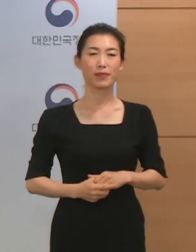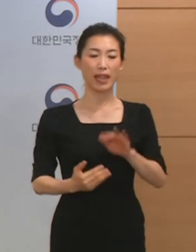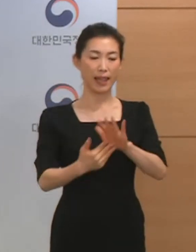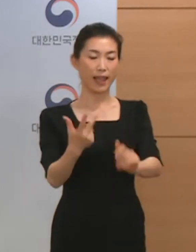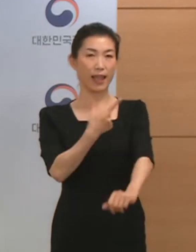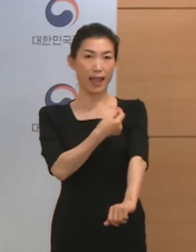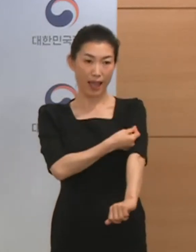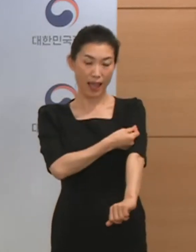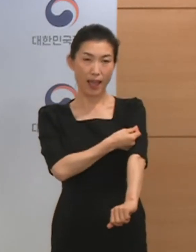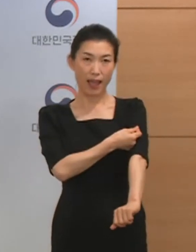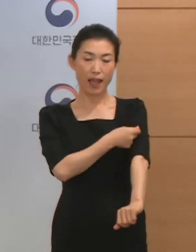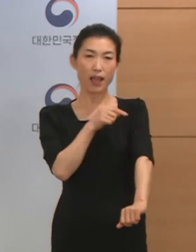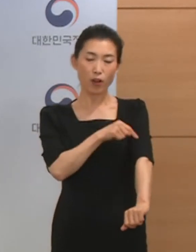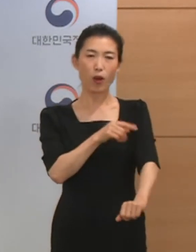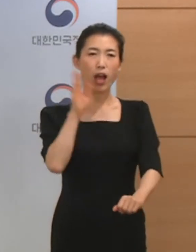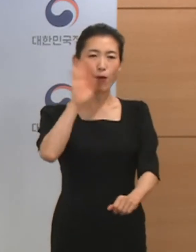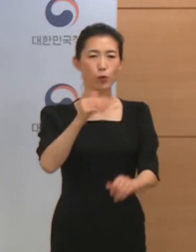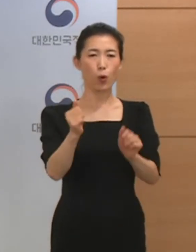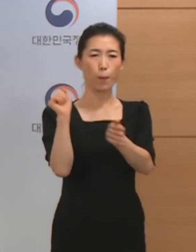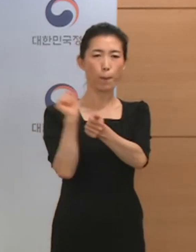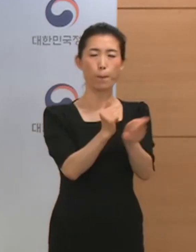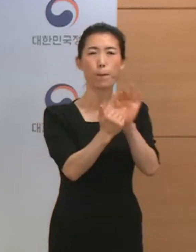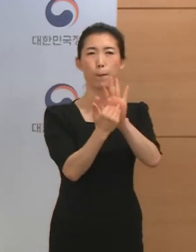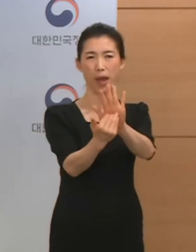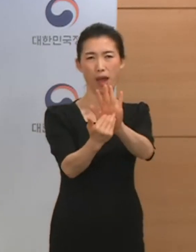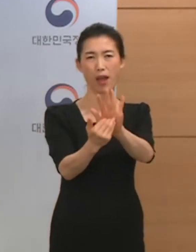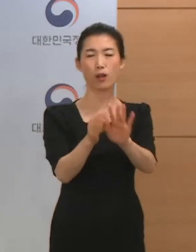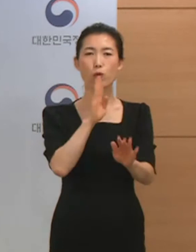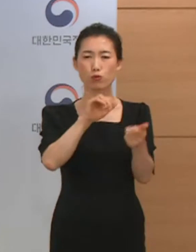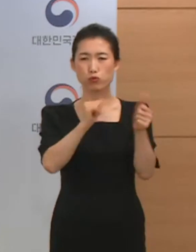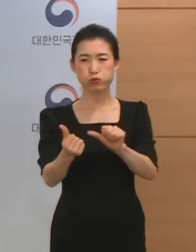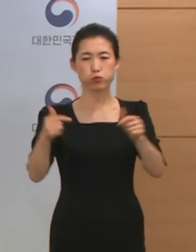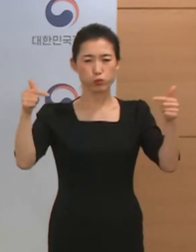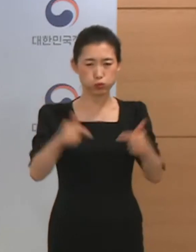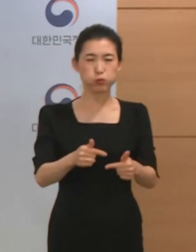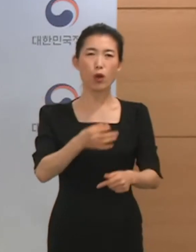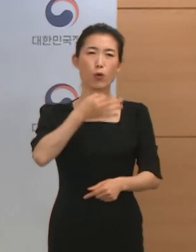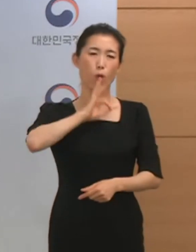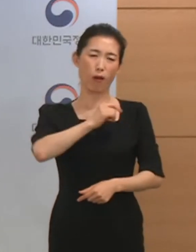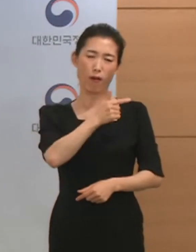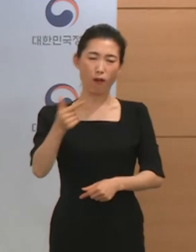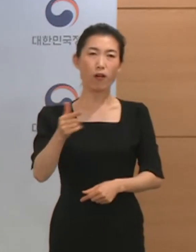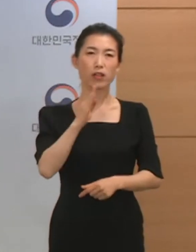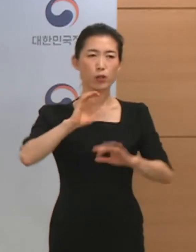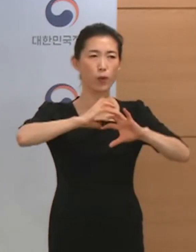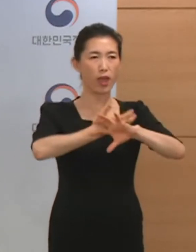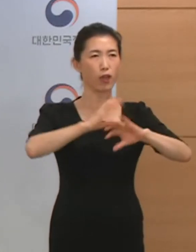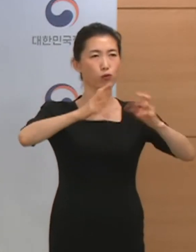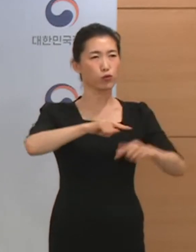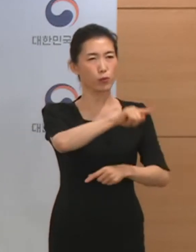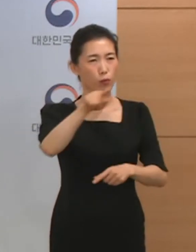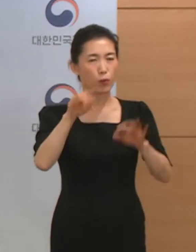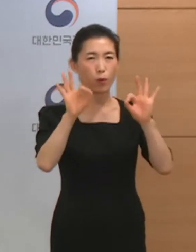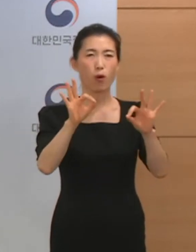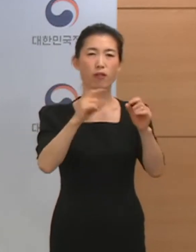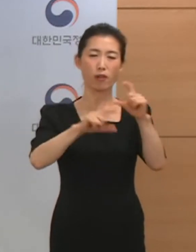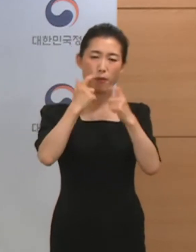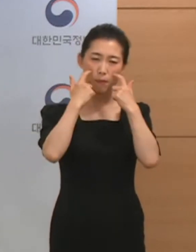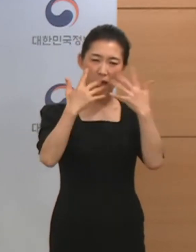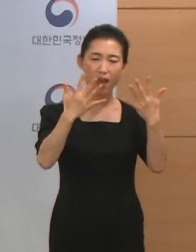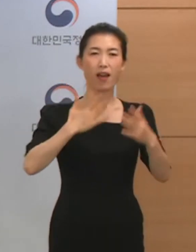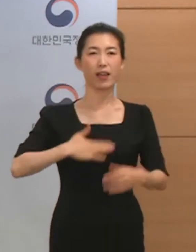예방접종이 감염과 사망 방지에 효과적이라는 것은 많은 국가에서 점점 더 분명해지고 있습니다.